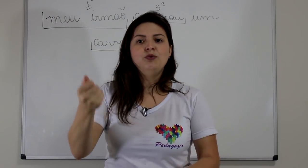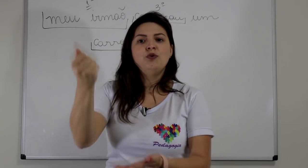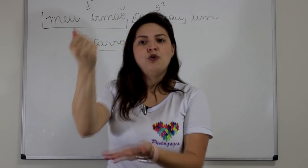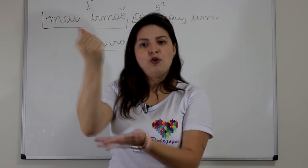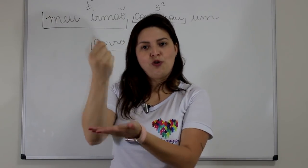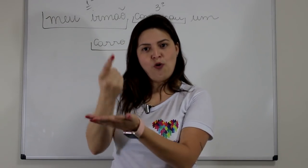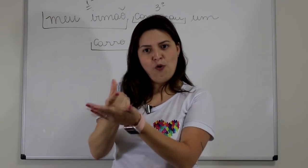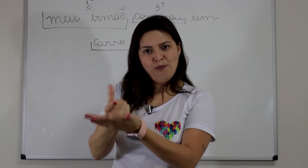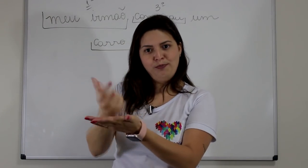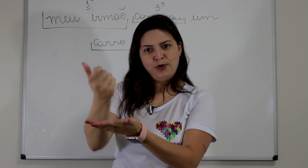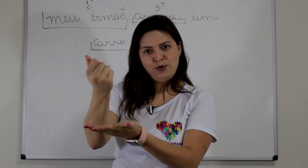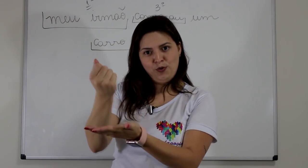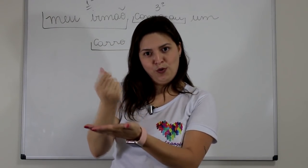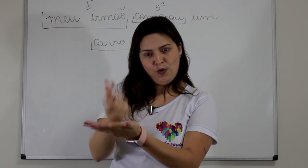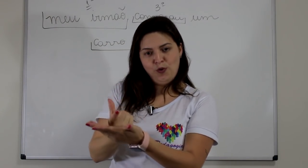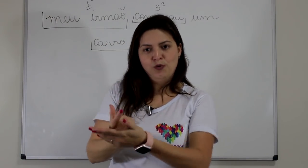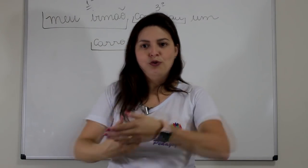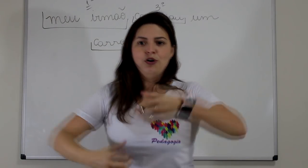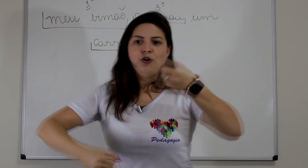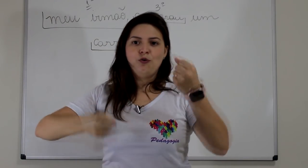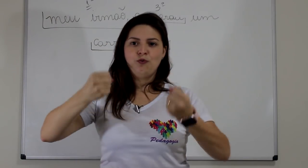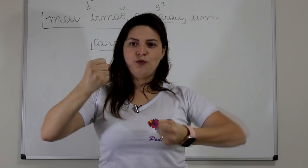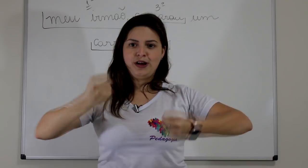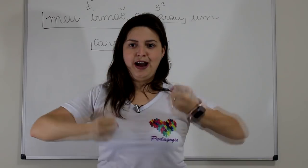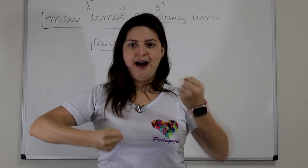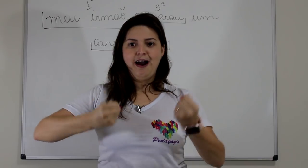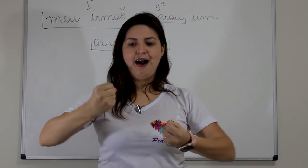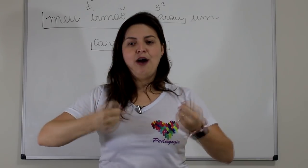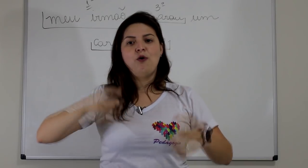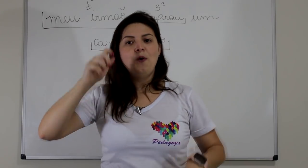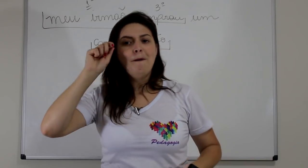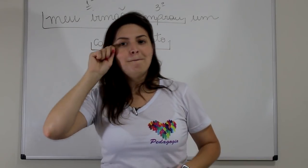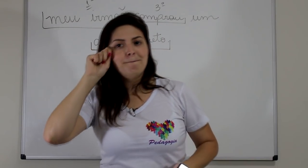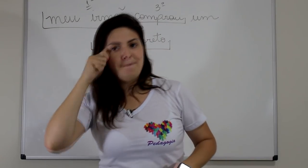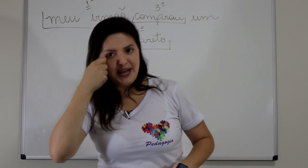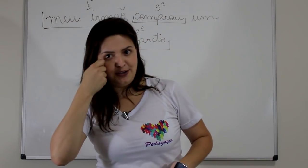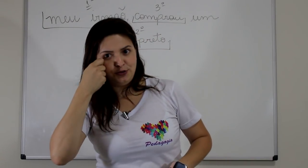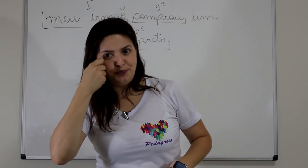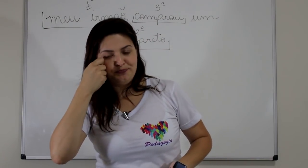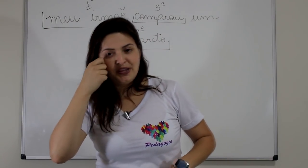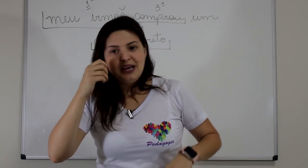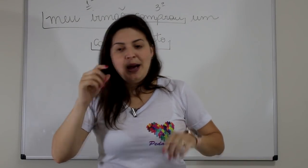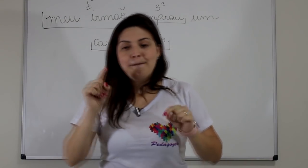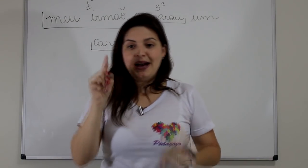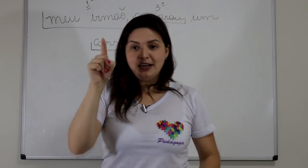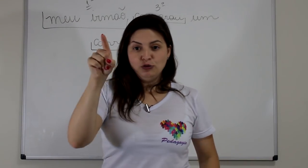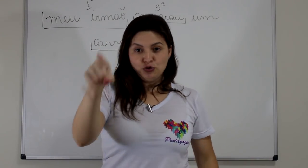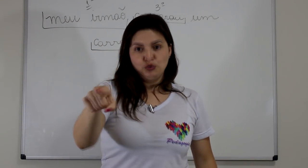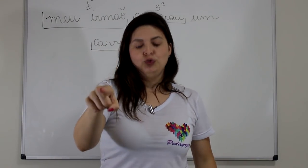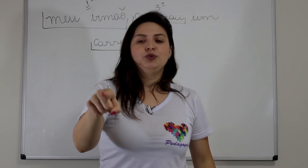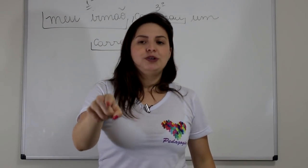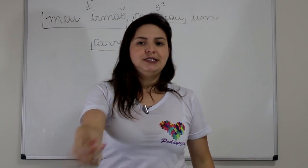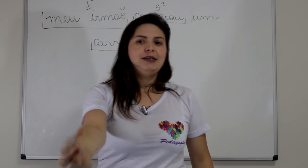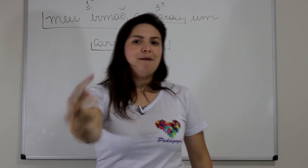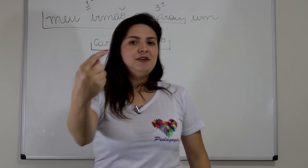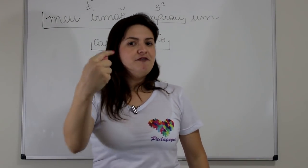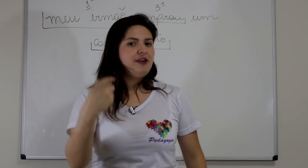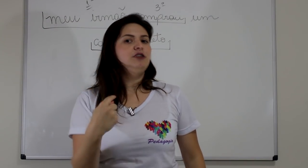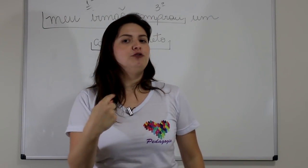irmão comprou um carro preto. Para o surdo que está me vendo